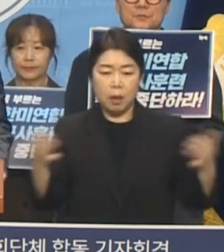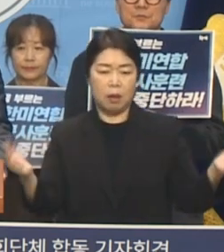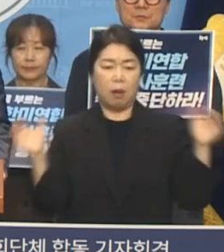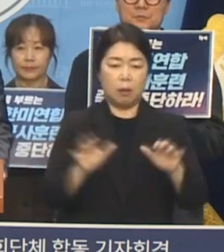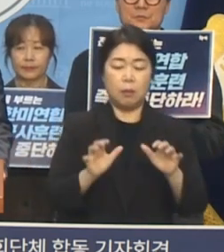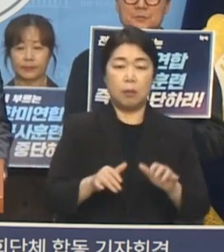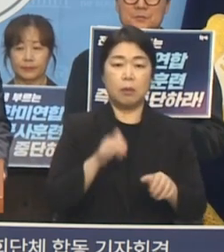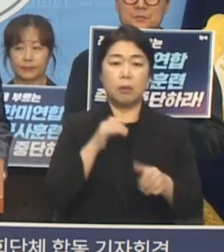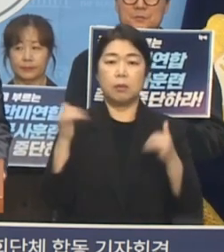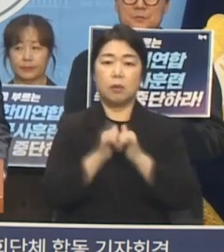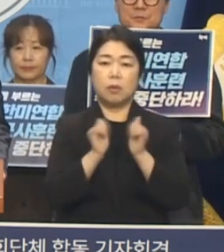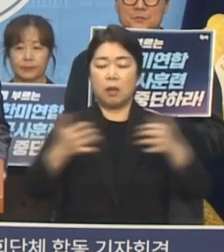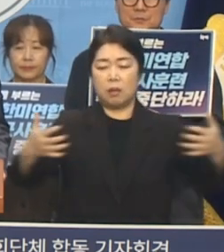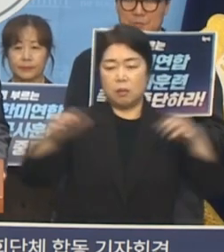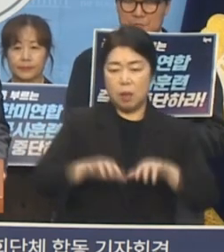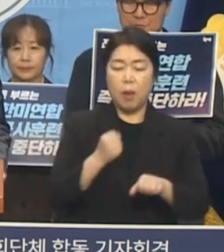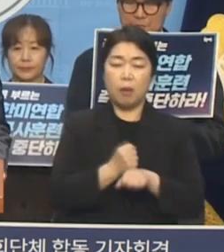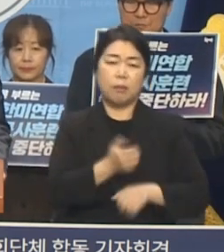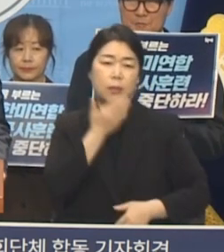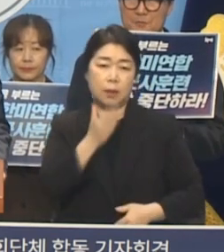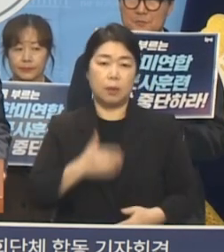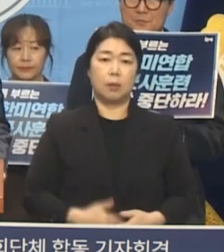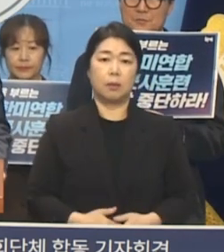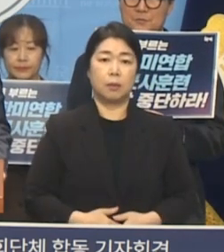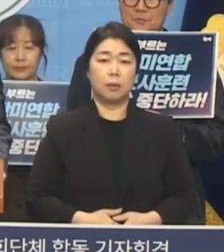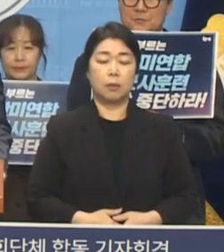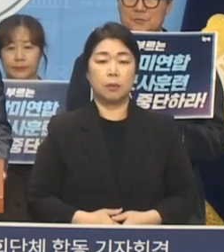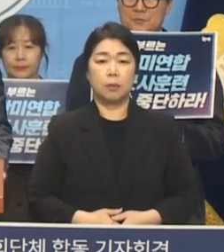절멸의 상태로 몰아갈 수 있습니다.